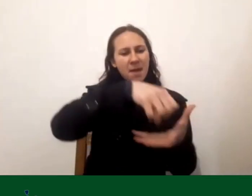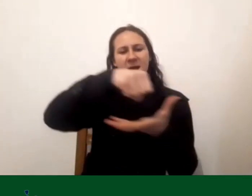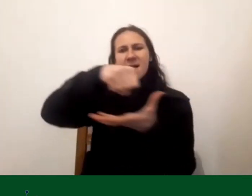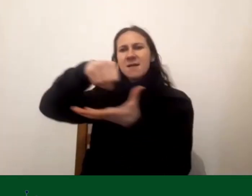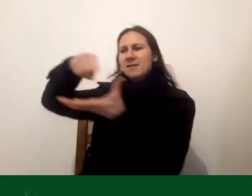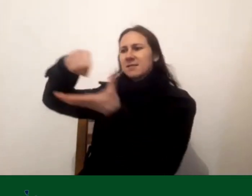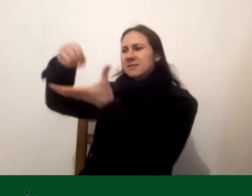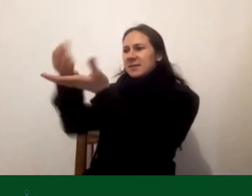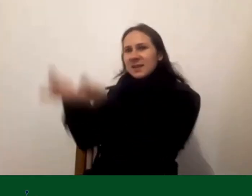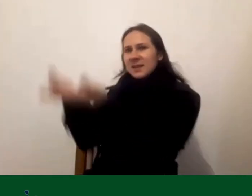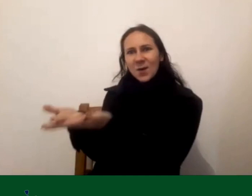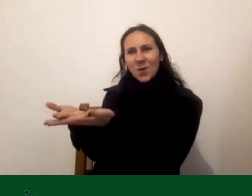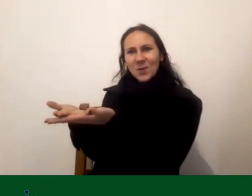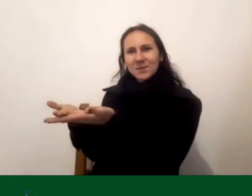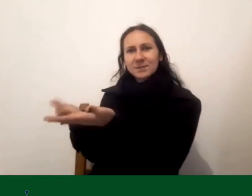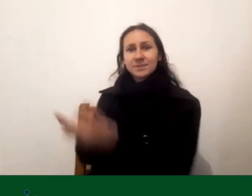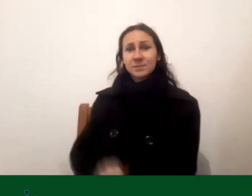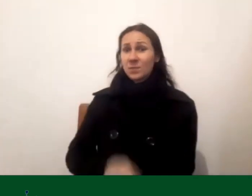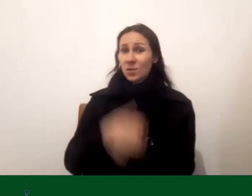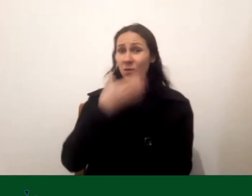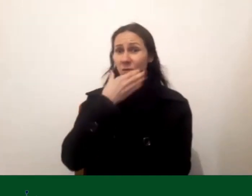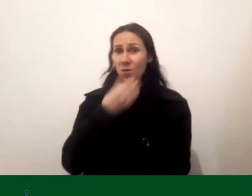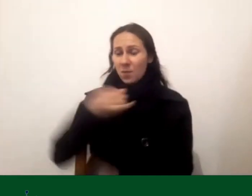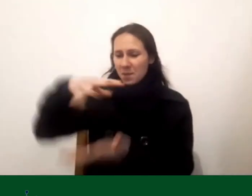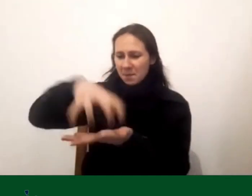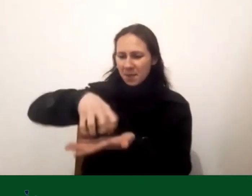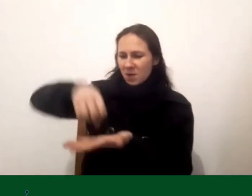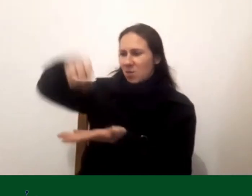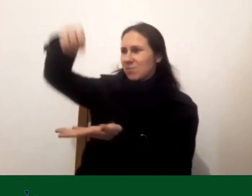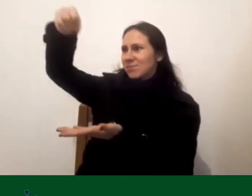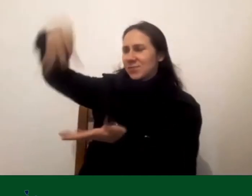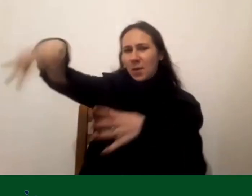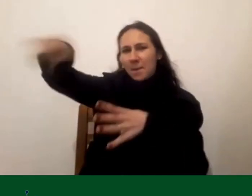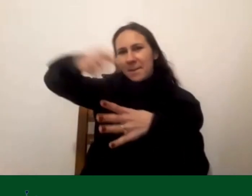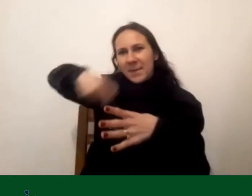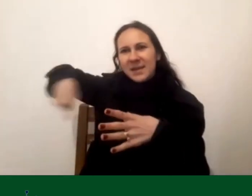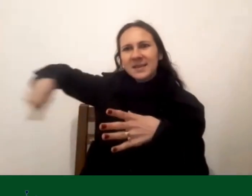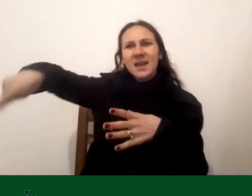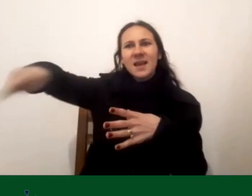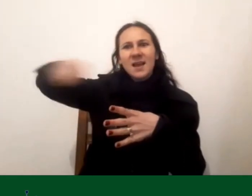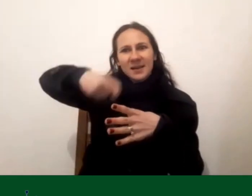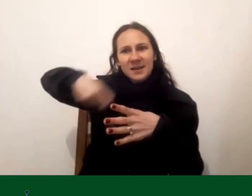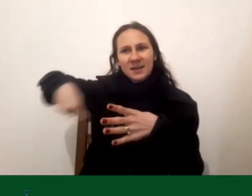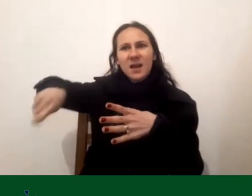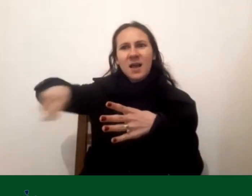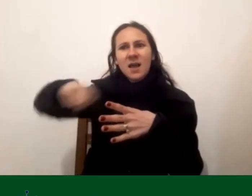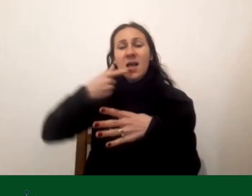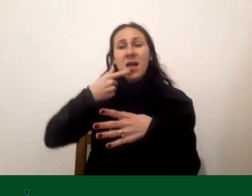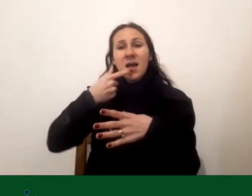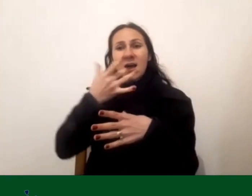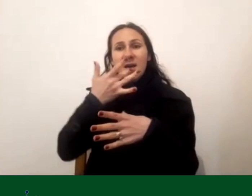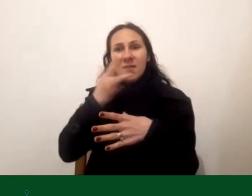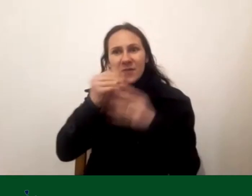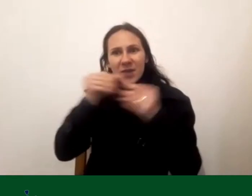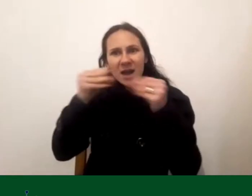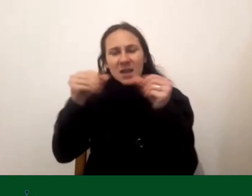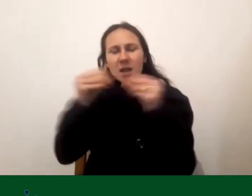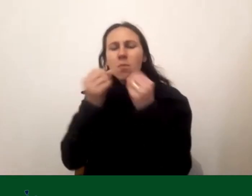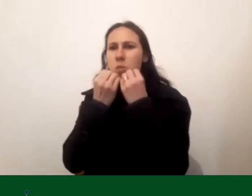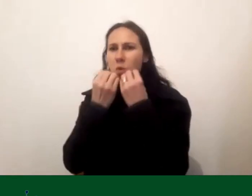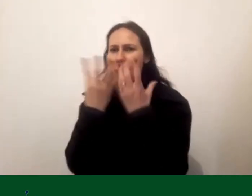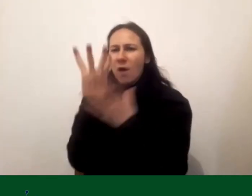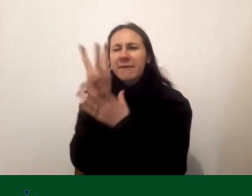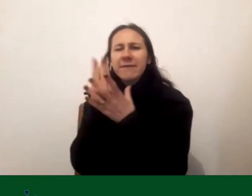ele. Ele colocou no caldeirão. E era uma farinha boa e refinada. E logo a